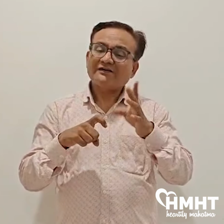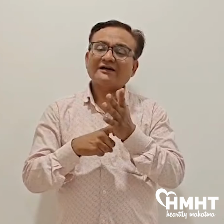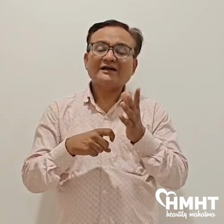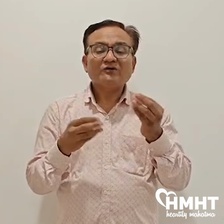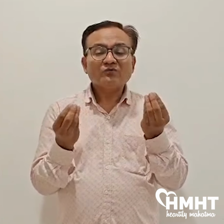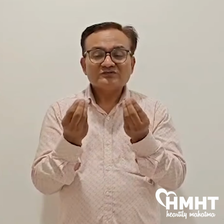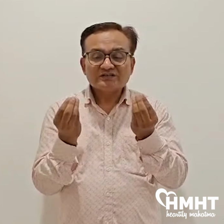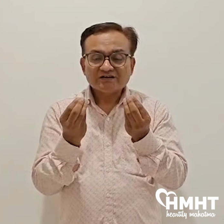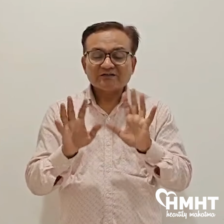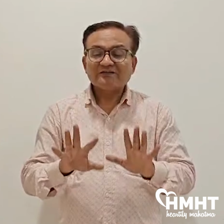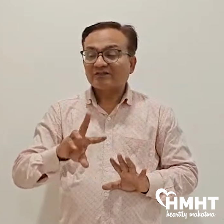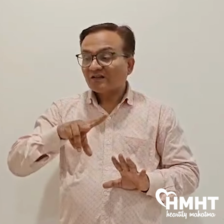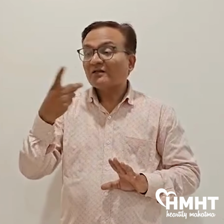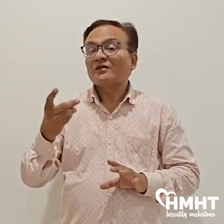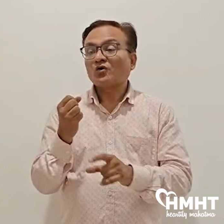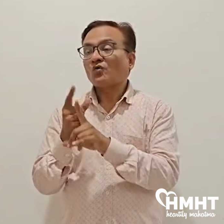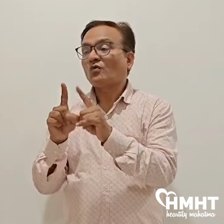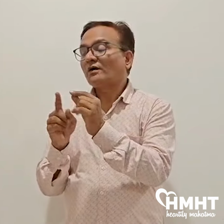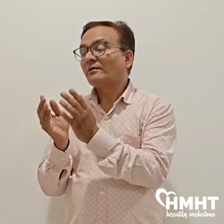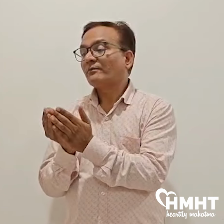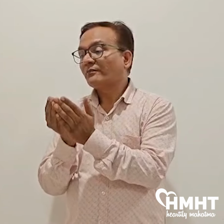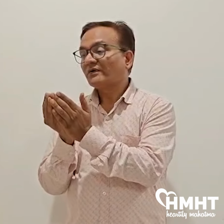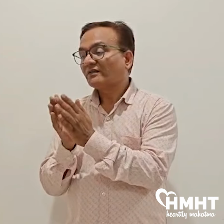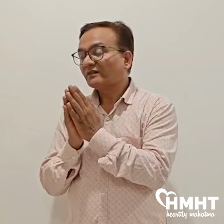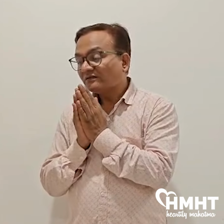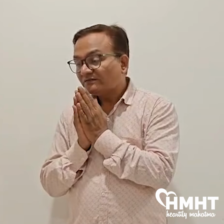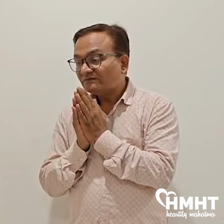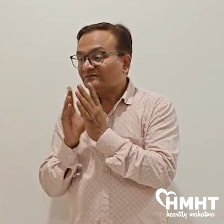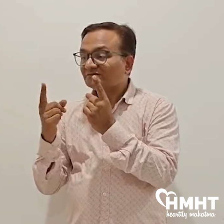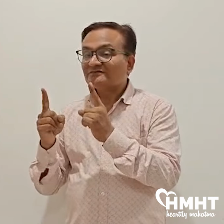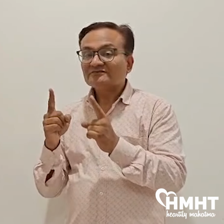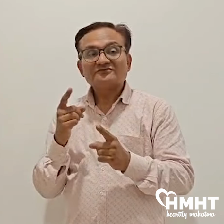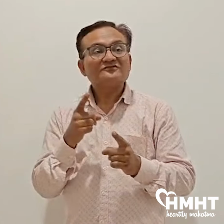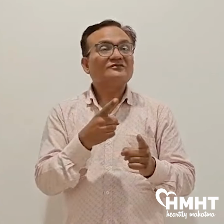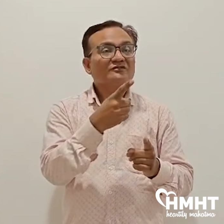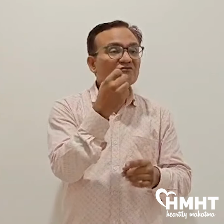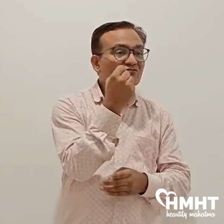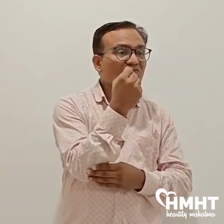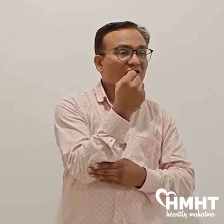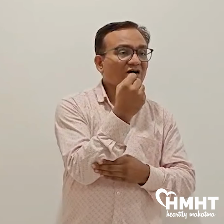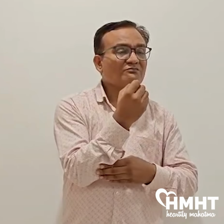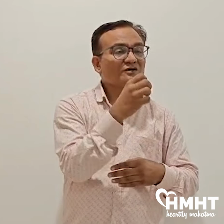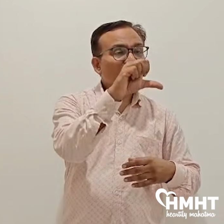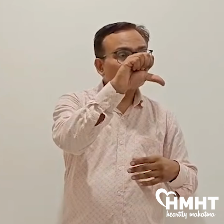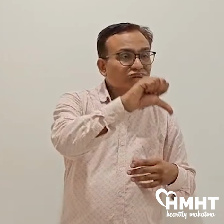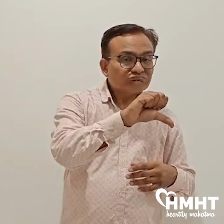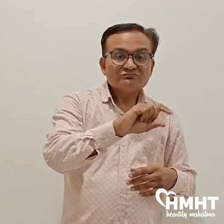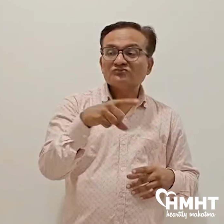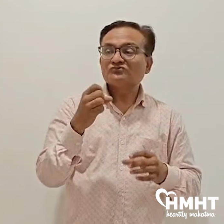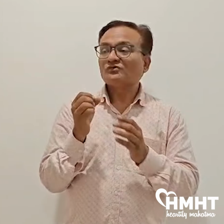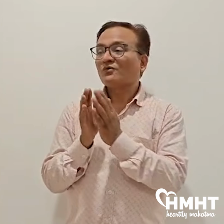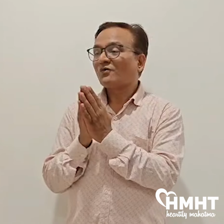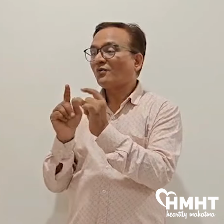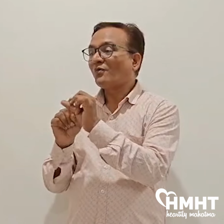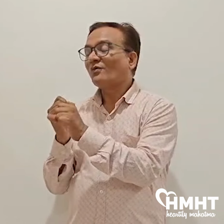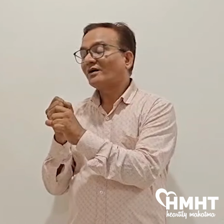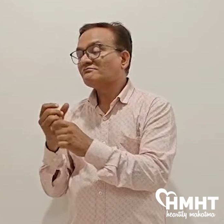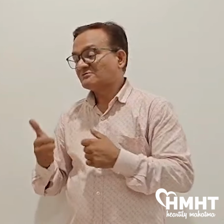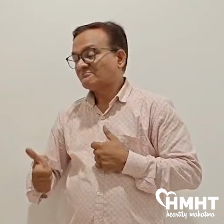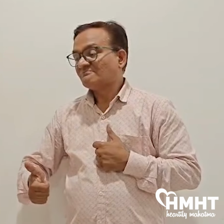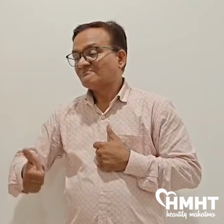કરી દેવાના, થોડું ધર્મ, ભક્તિ, સત્સંગ વધારો. ધંધામાં મંદી તો સત્સંગમાં તેજી કરી નાખો થોડો વખત, પછી